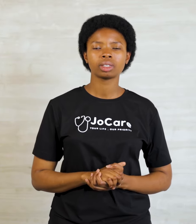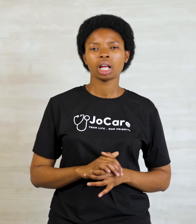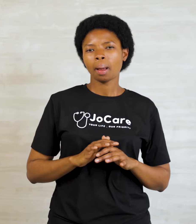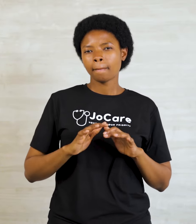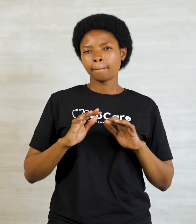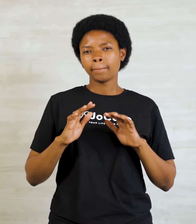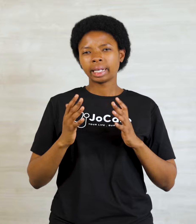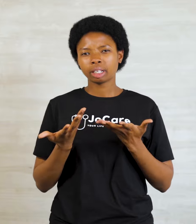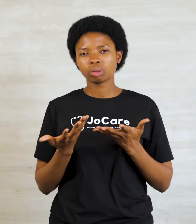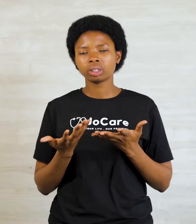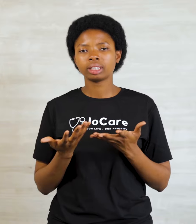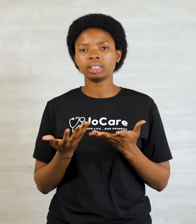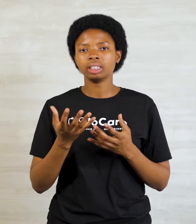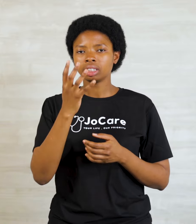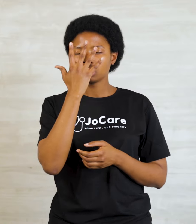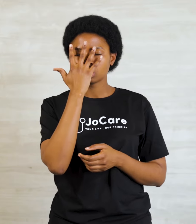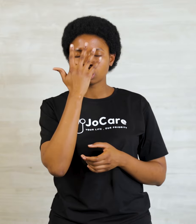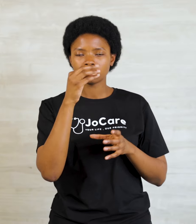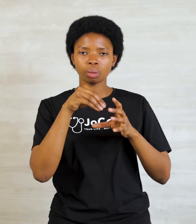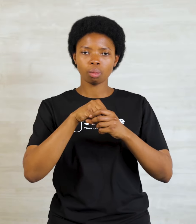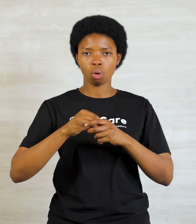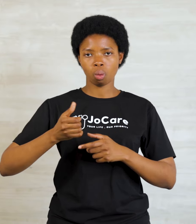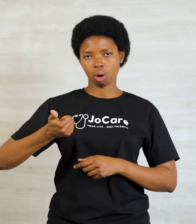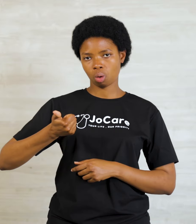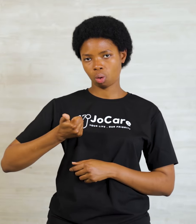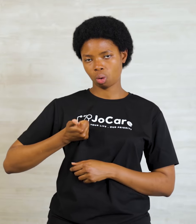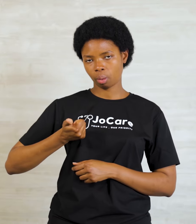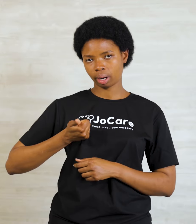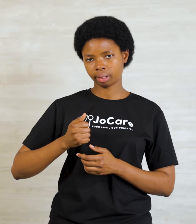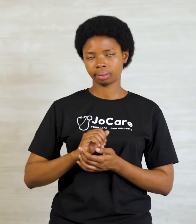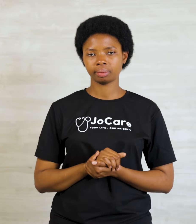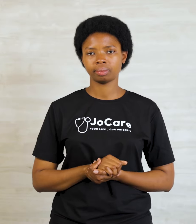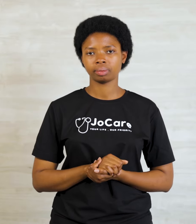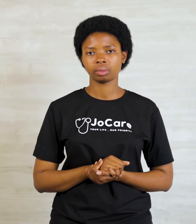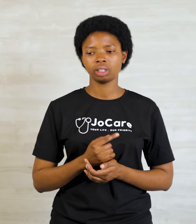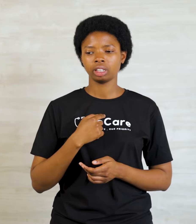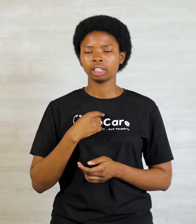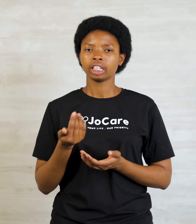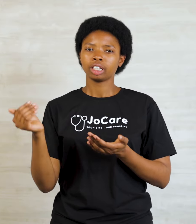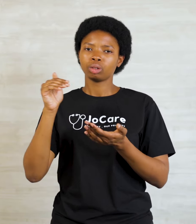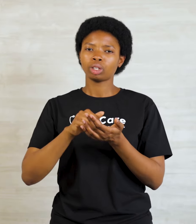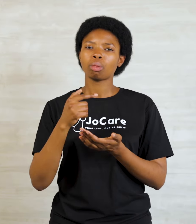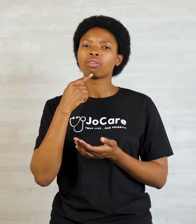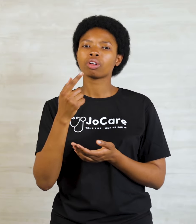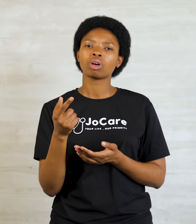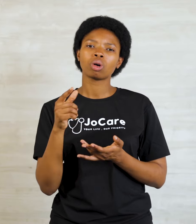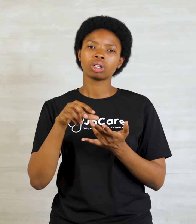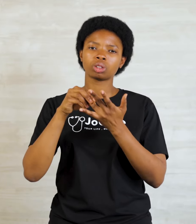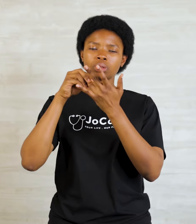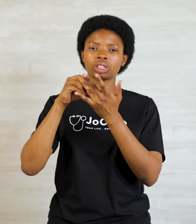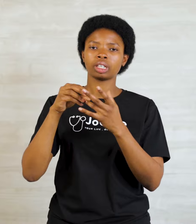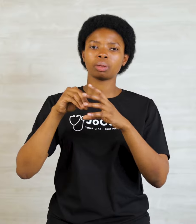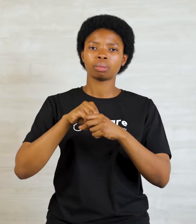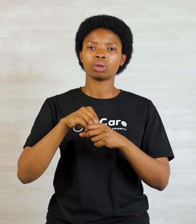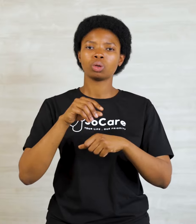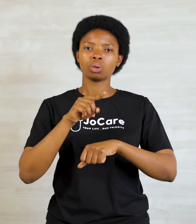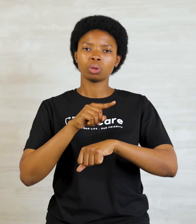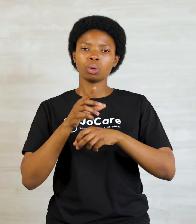isoni mu makobwa reka mbigarukeho cyane cyane kuri bwa buryo twasanze bw'igihe gito